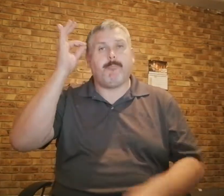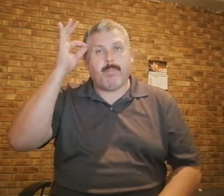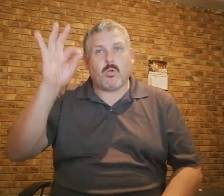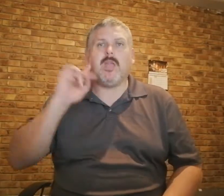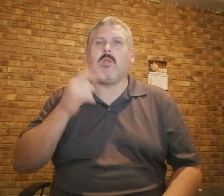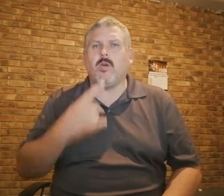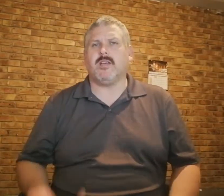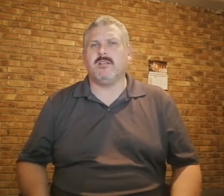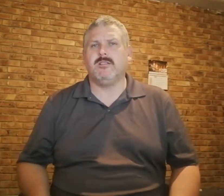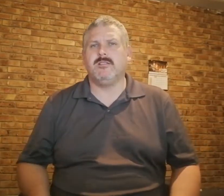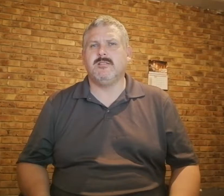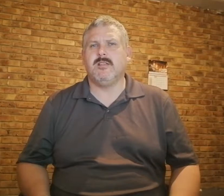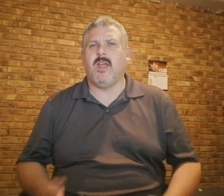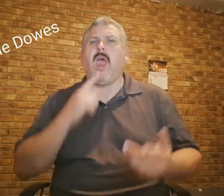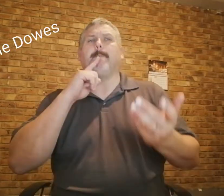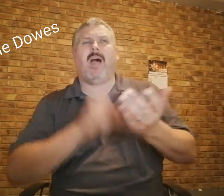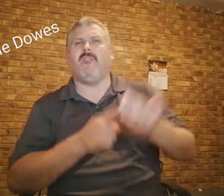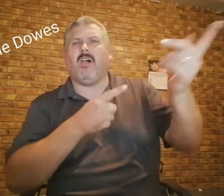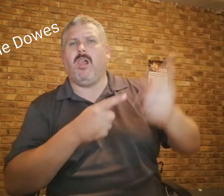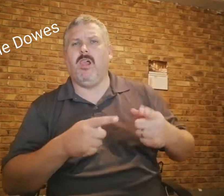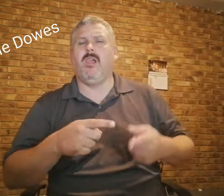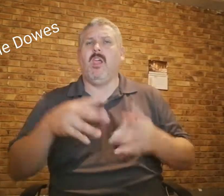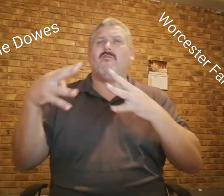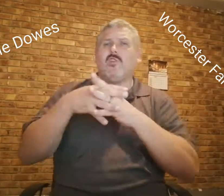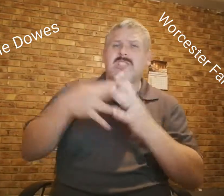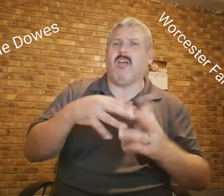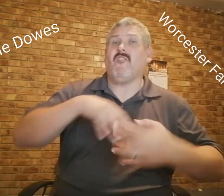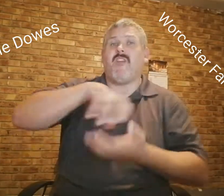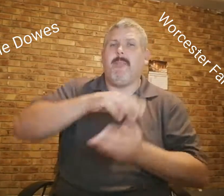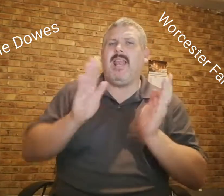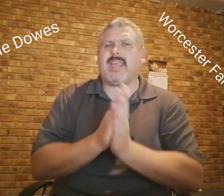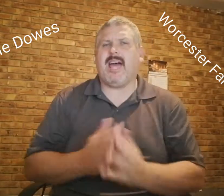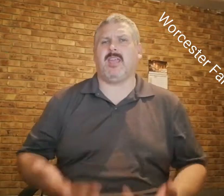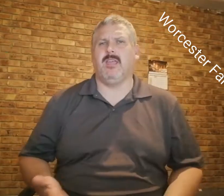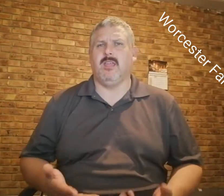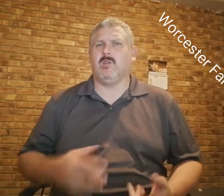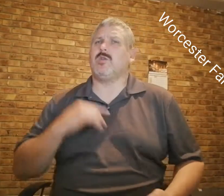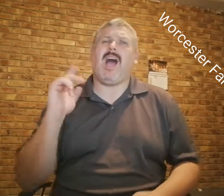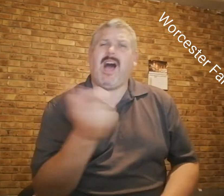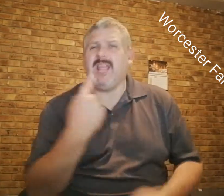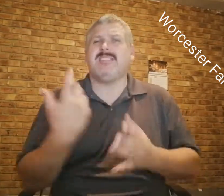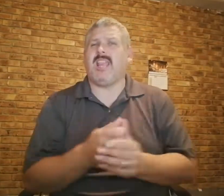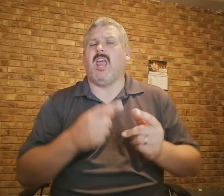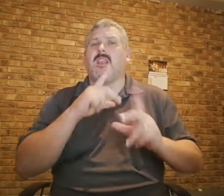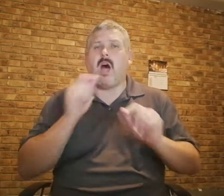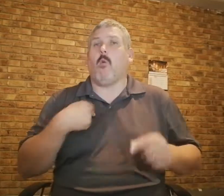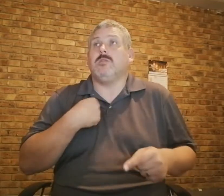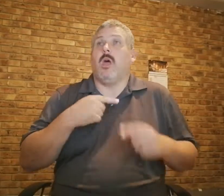Petoia, doelwis. Peldel, woeste, familie, kijk. Alles het, naam ons,